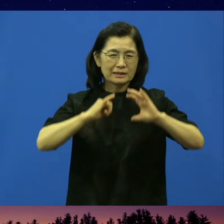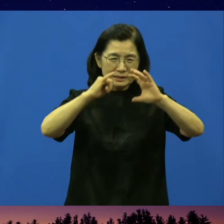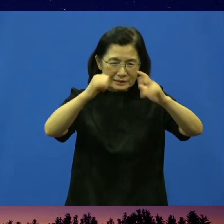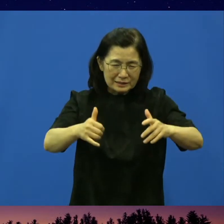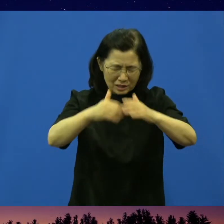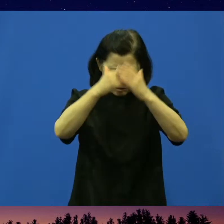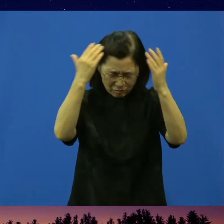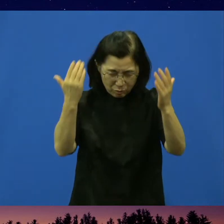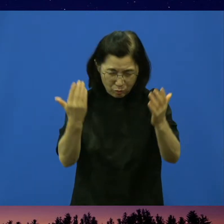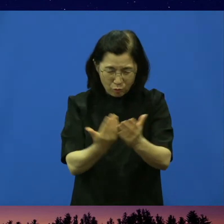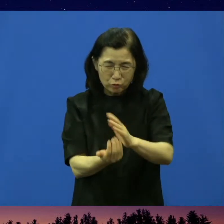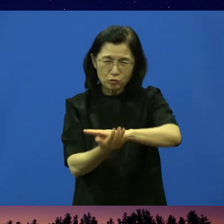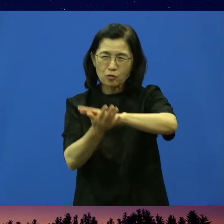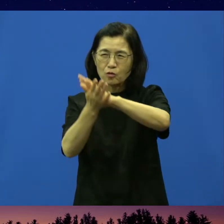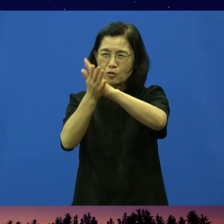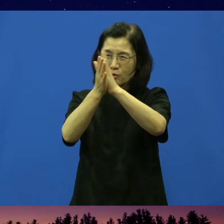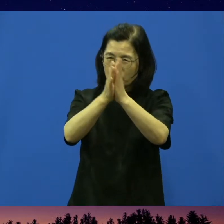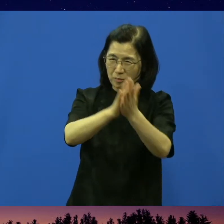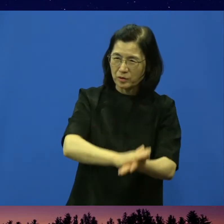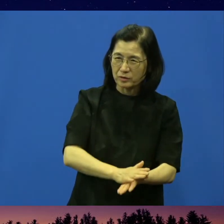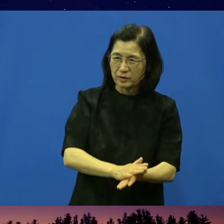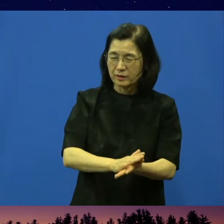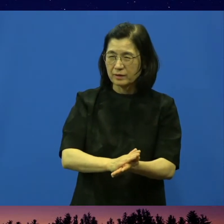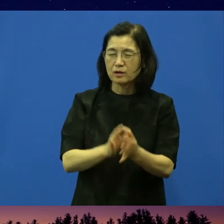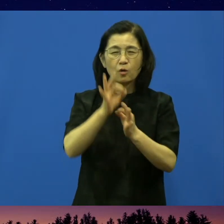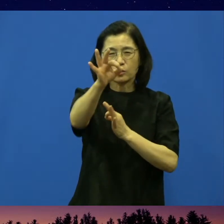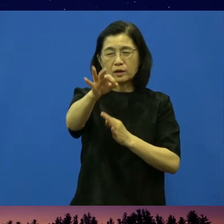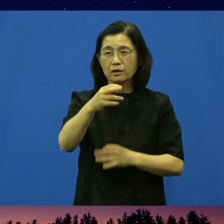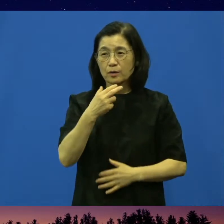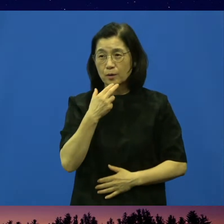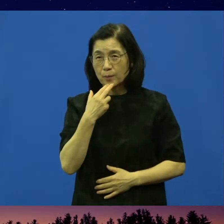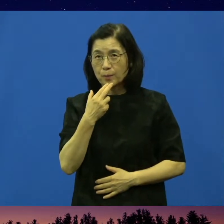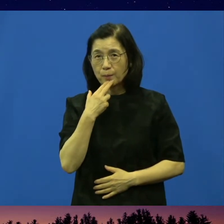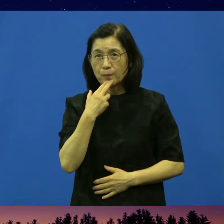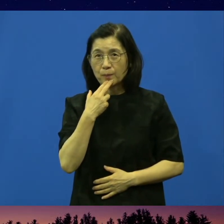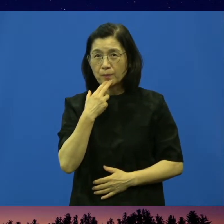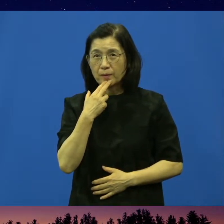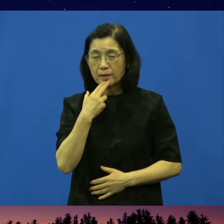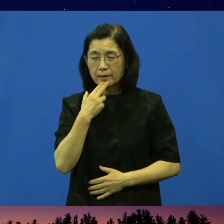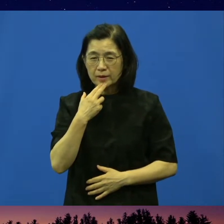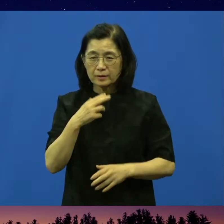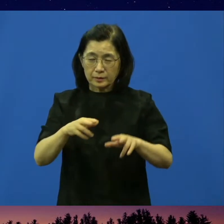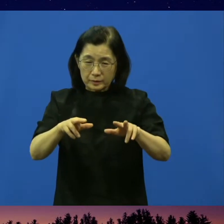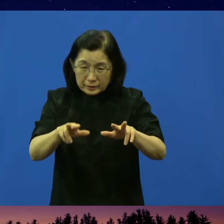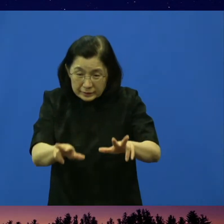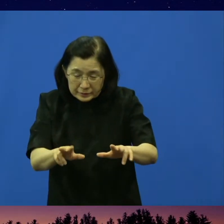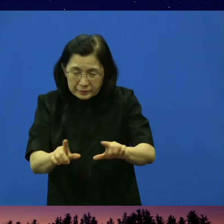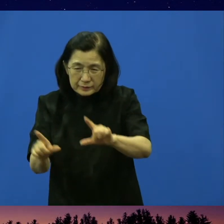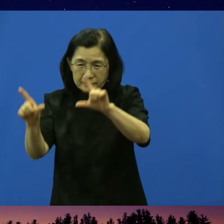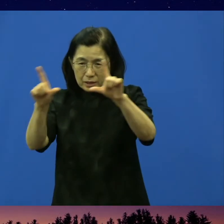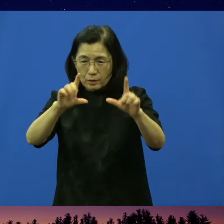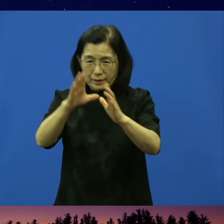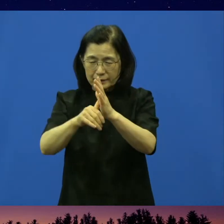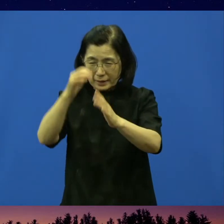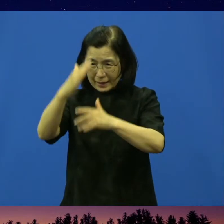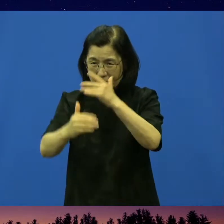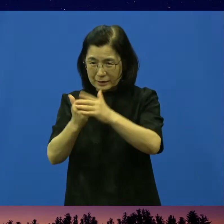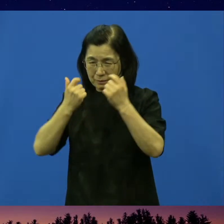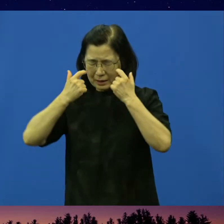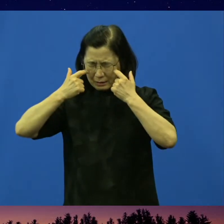그러니까 우리가 추구해야 할 믿음 생활을 다른 게 아닙니다. 현실 속에서 하나님이 선명히 보여야 돼요.